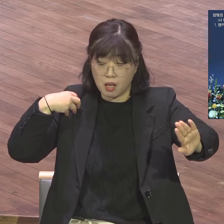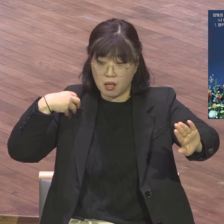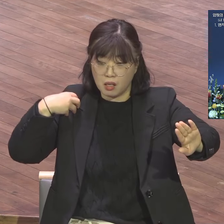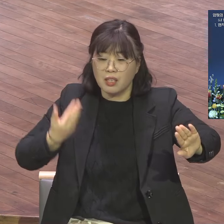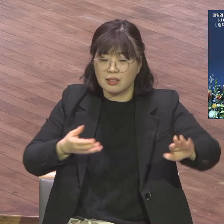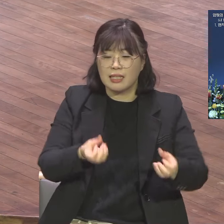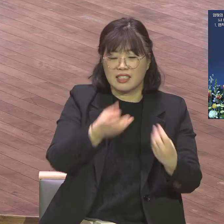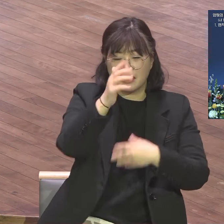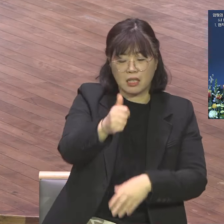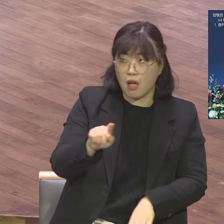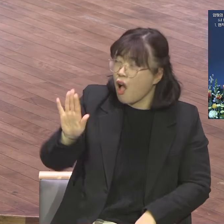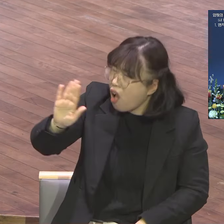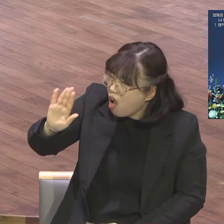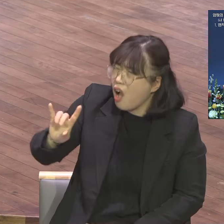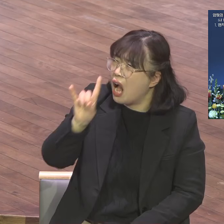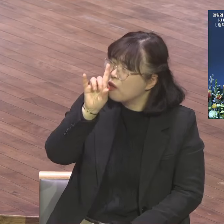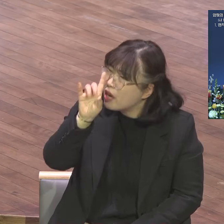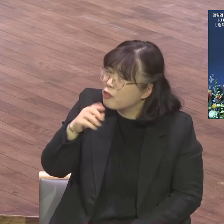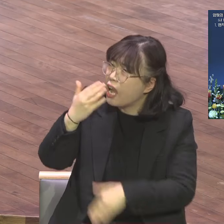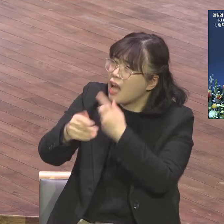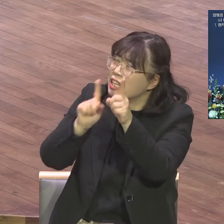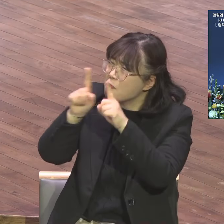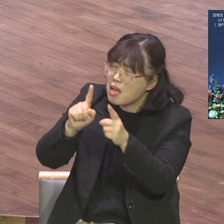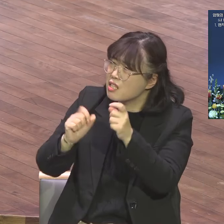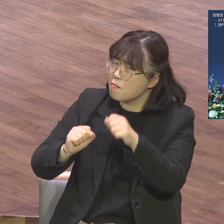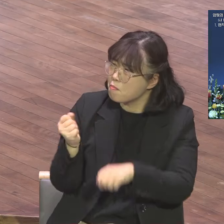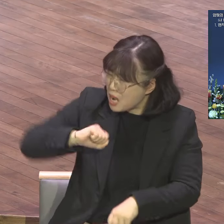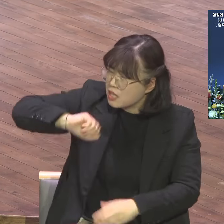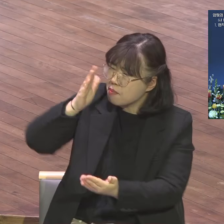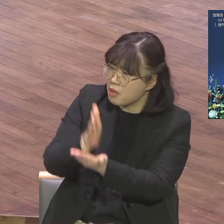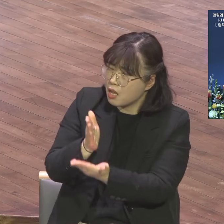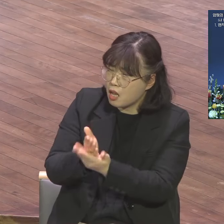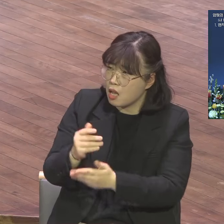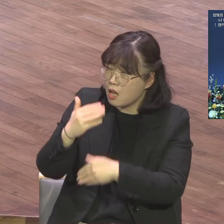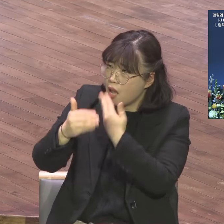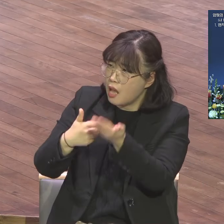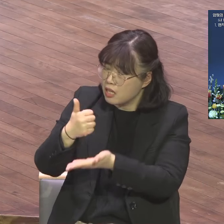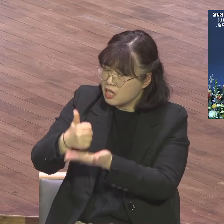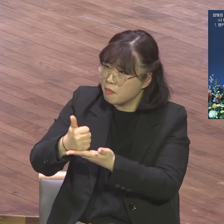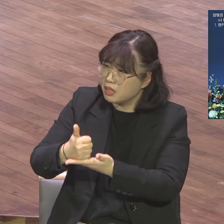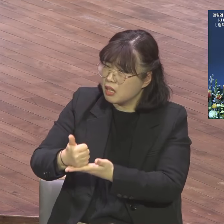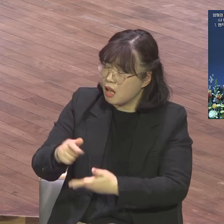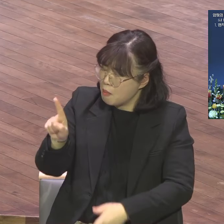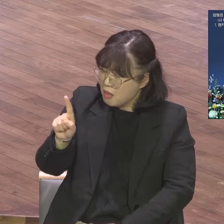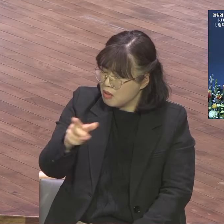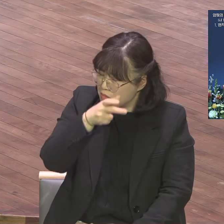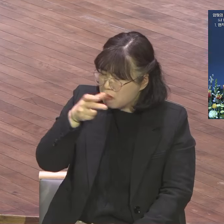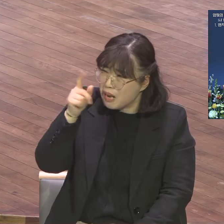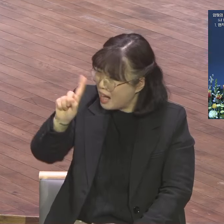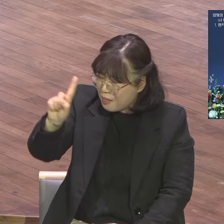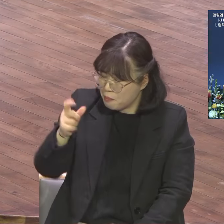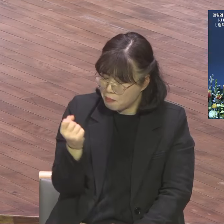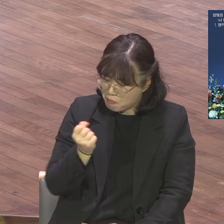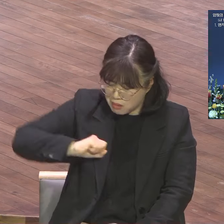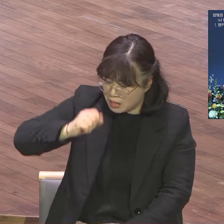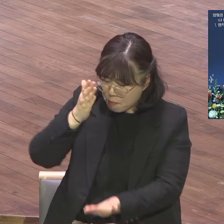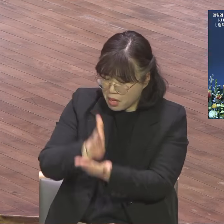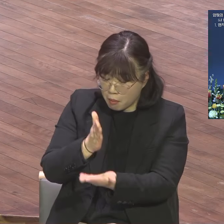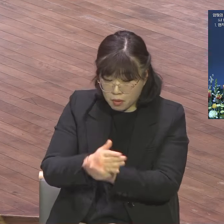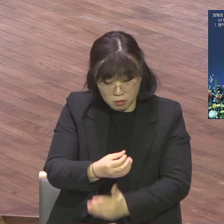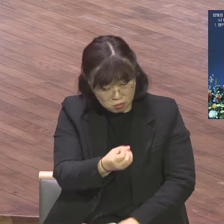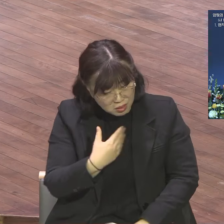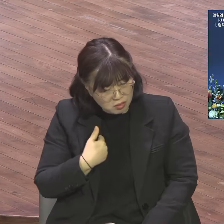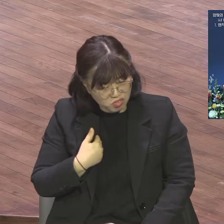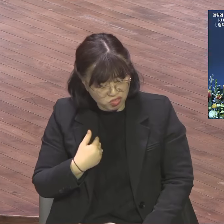제사장들이 따라오면서 왕에게 그렇게 말했는데 이 요시아 왕이 확 불을 이렇게 분향을